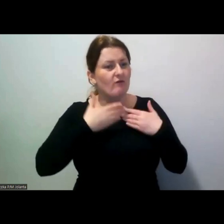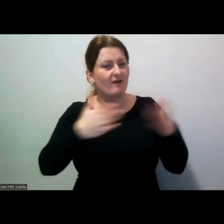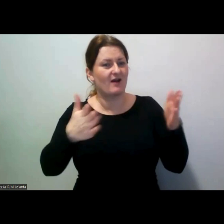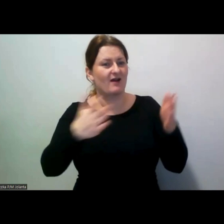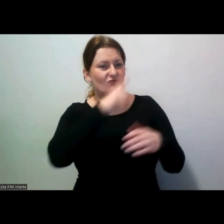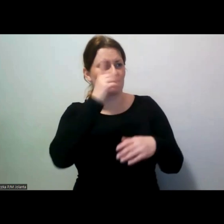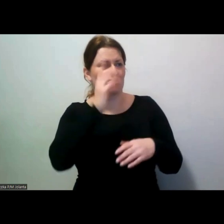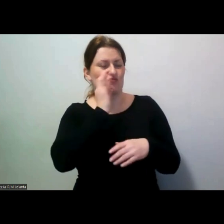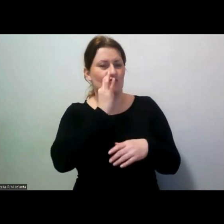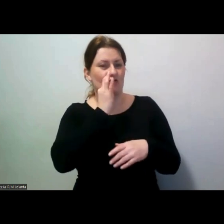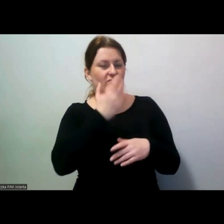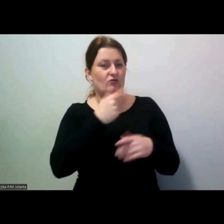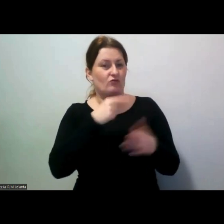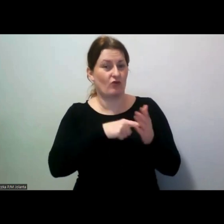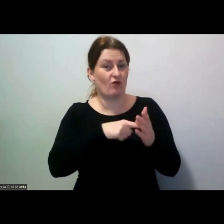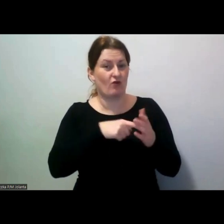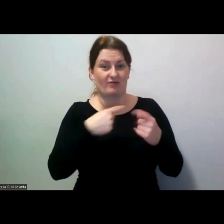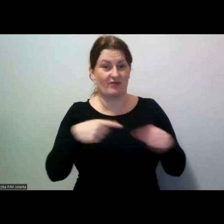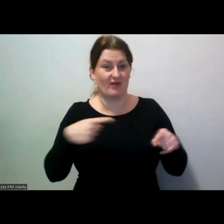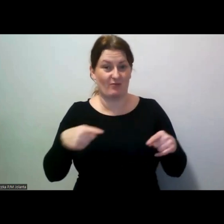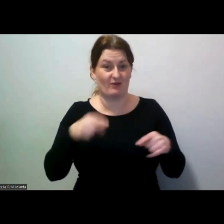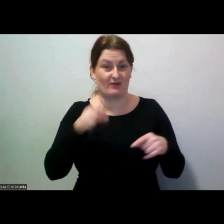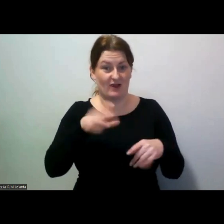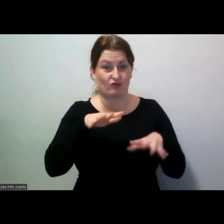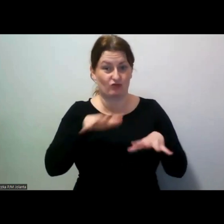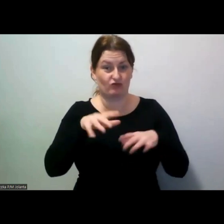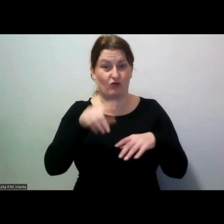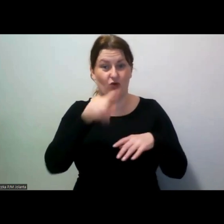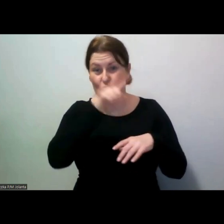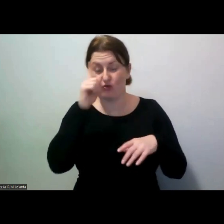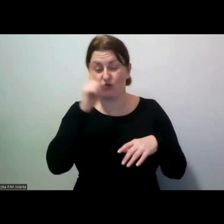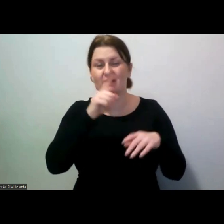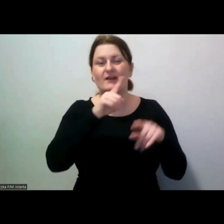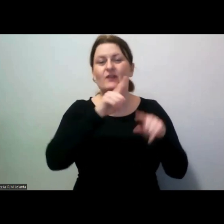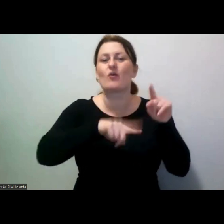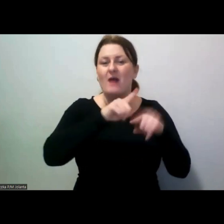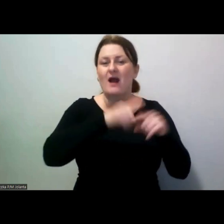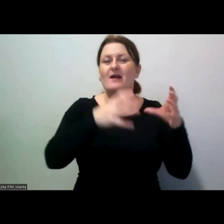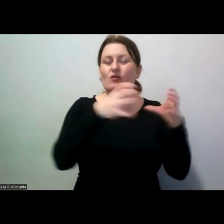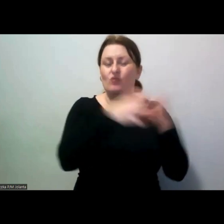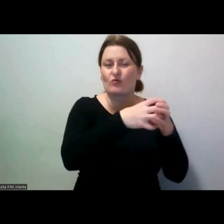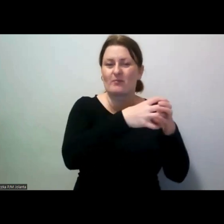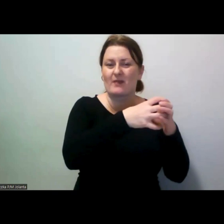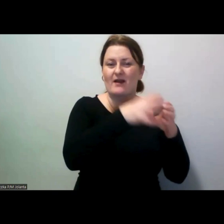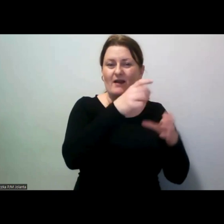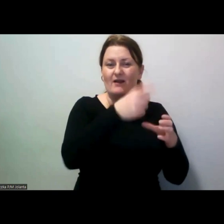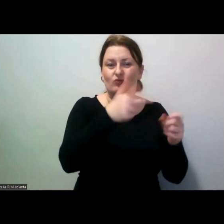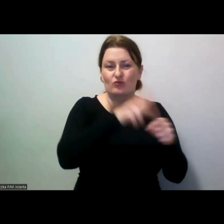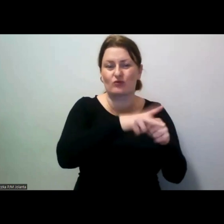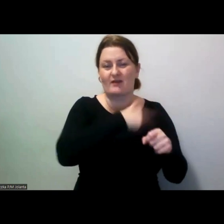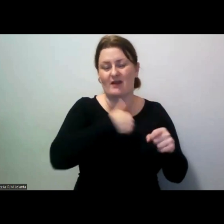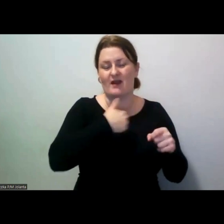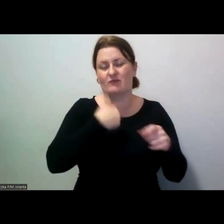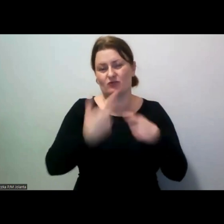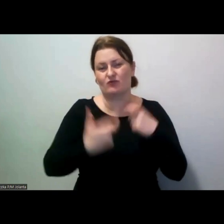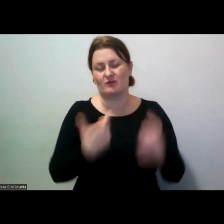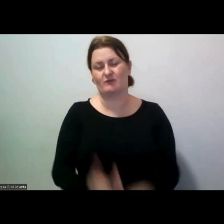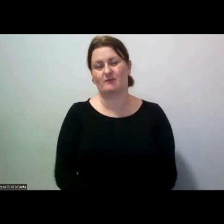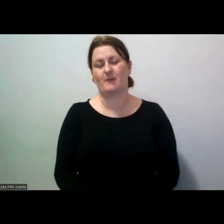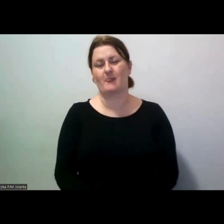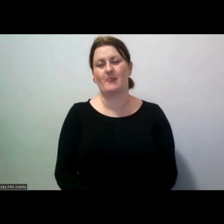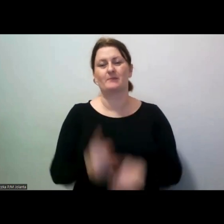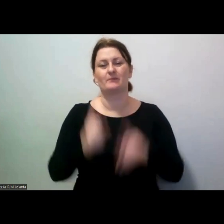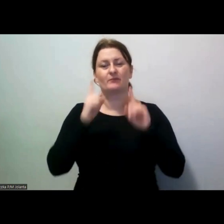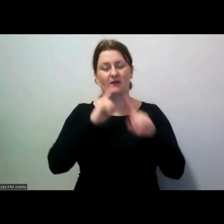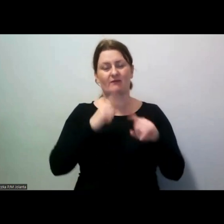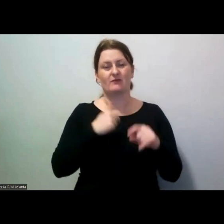nie mielibyśmy tylu osób znormalizowanych, które by nam tę grupę stworzyły, więc naprawdę muszę powiedzieć, że to